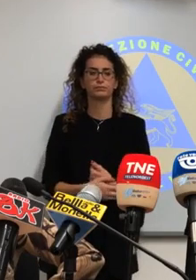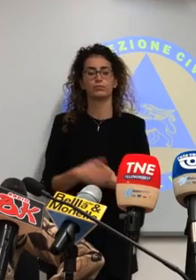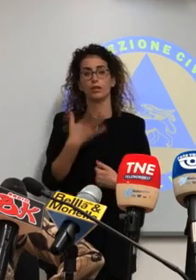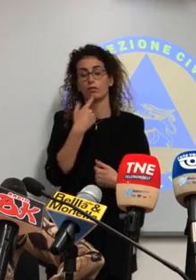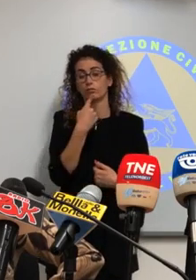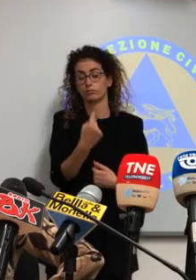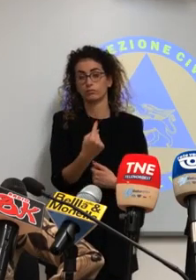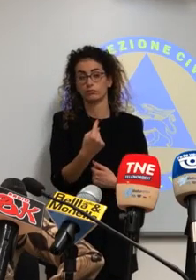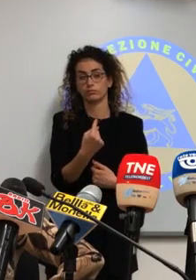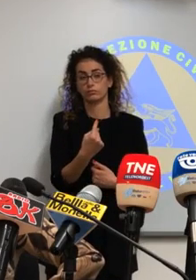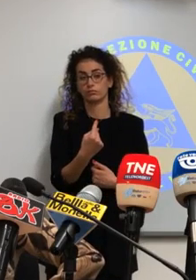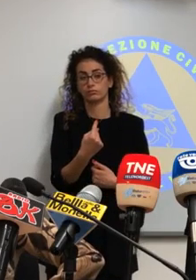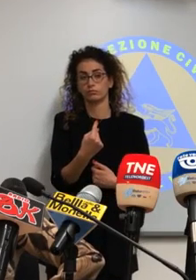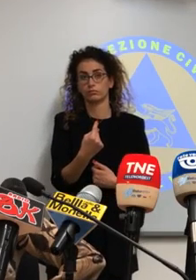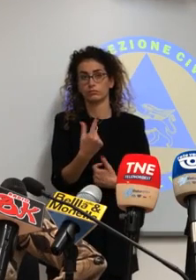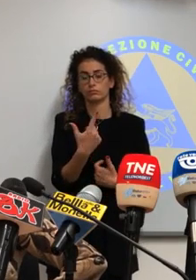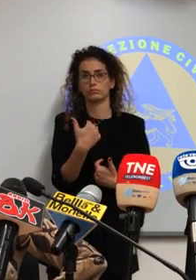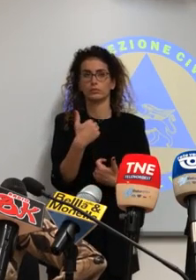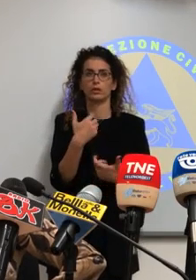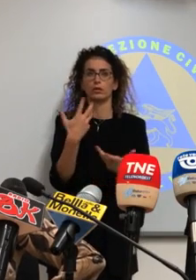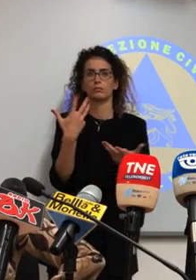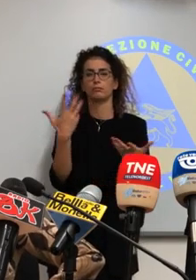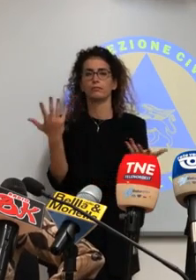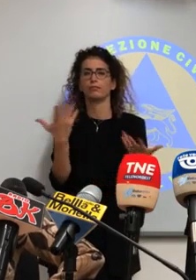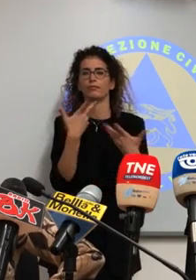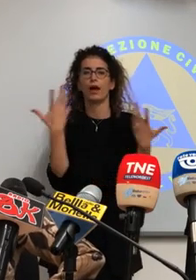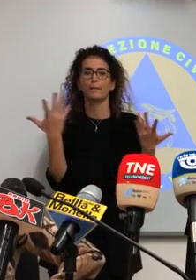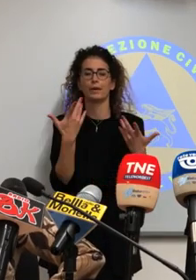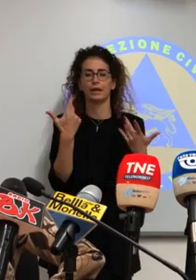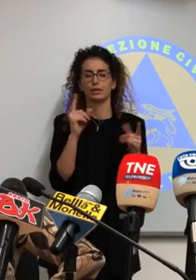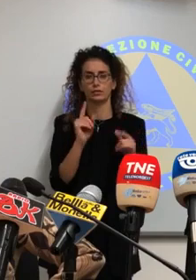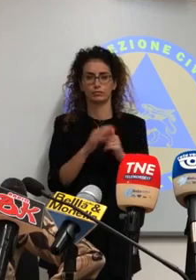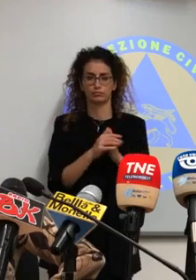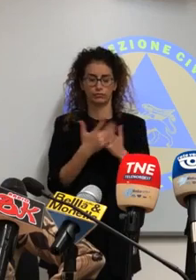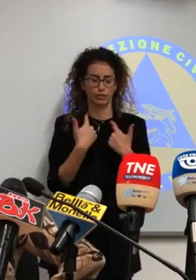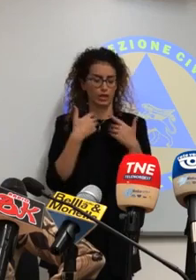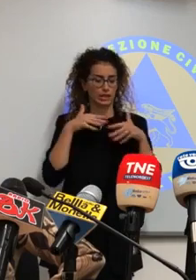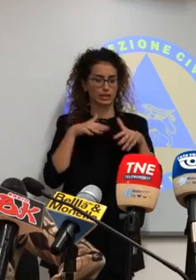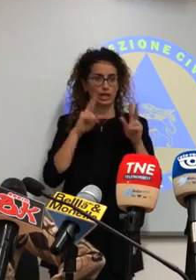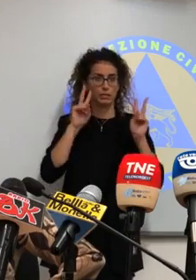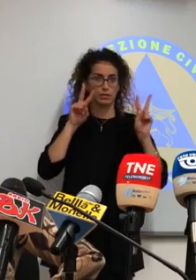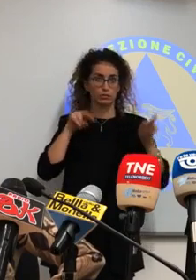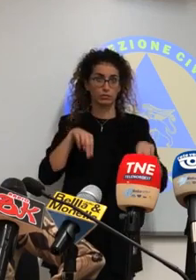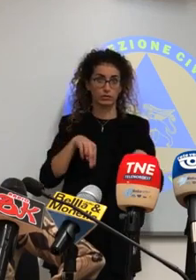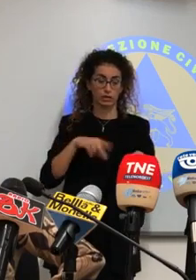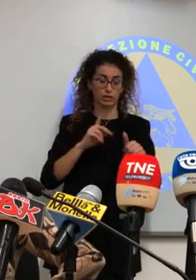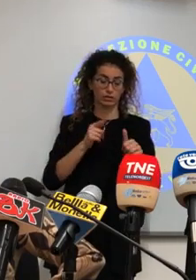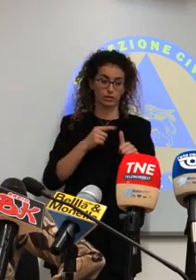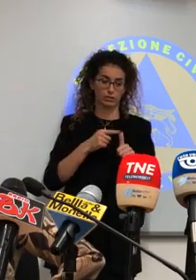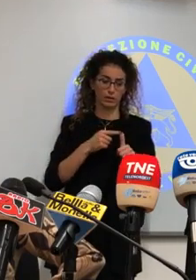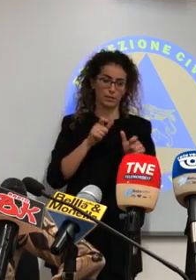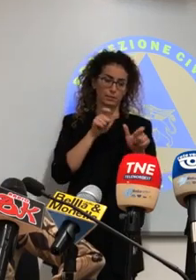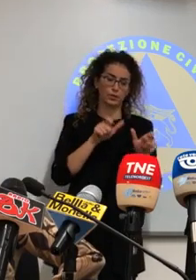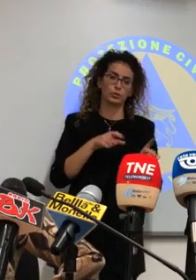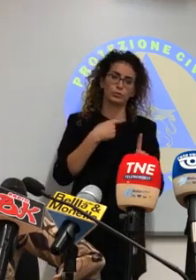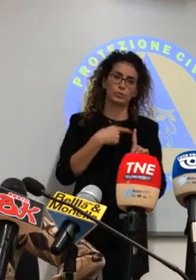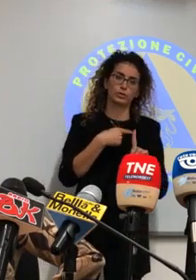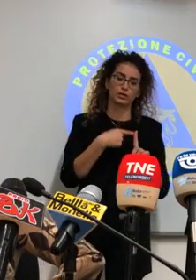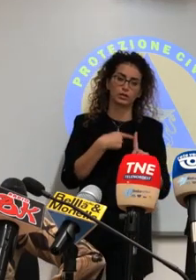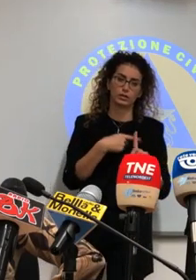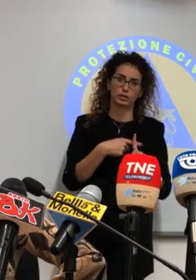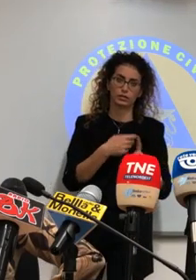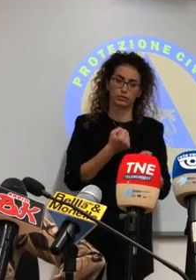una cosa che forse non è scontata, è che tutto questo sistema di sorveglianza, sia che si basi sul soggetto positivo